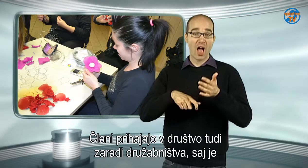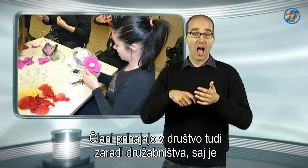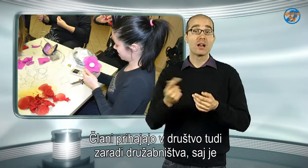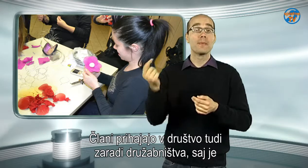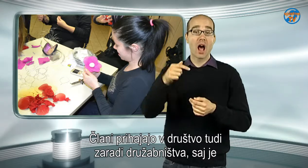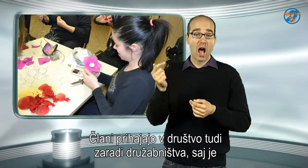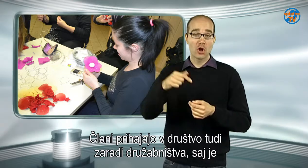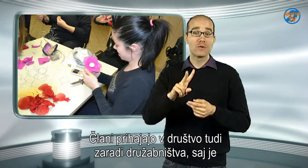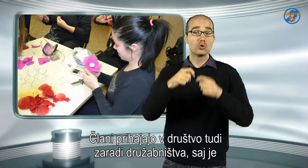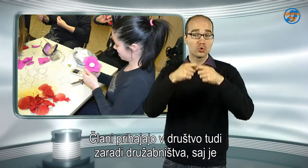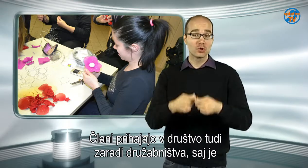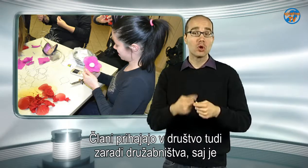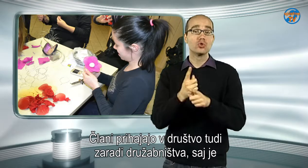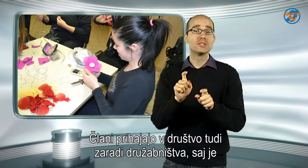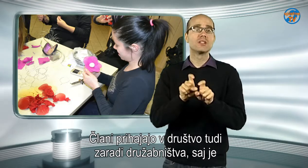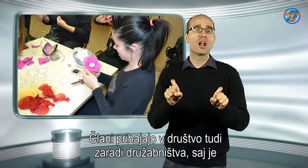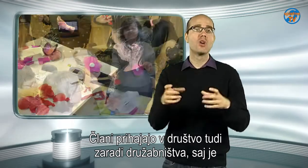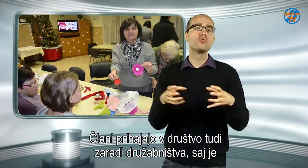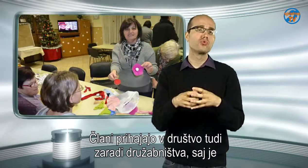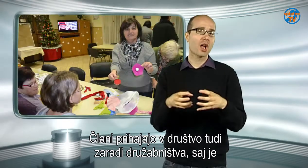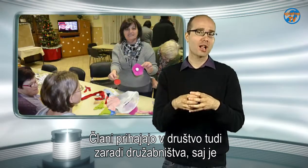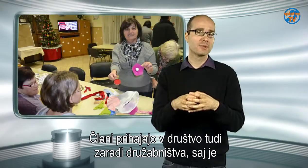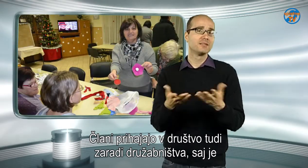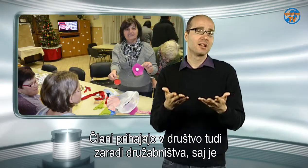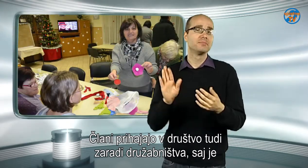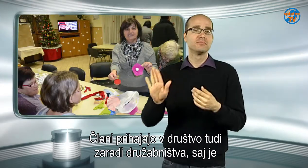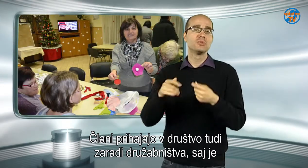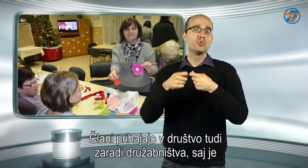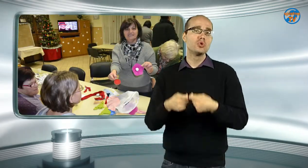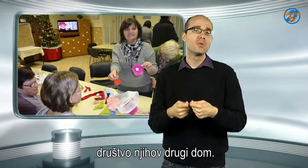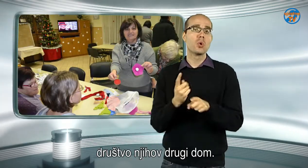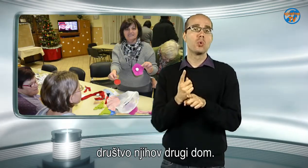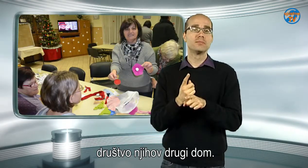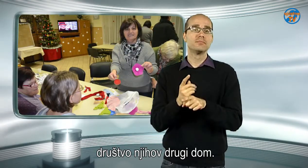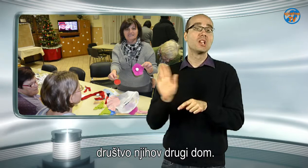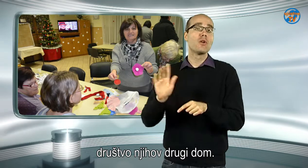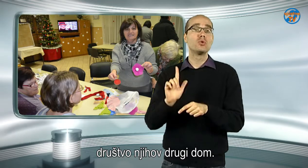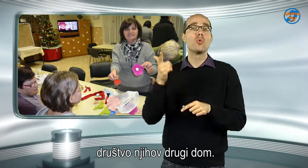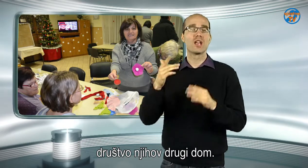Člani prihajajo v društvo tudi zaradi družabništva, saj je društvo njihov drugi dom.